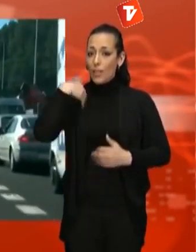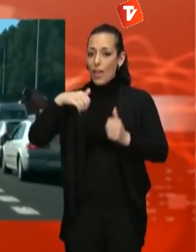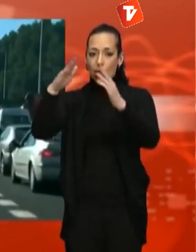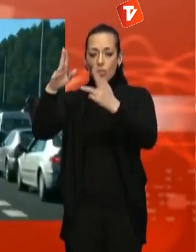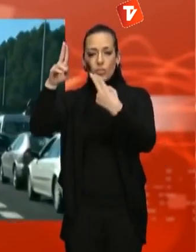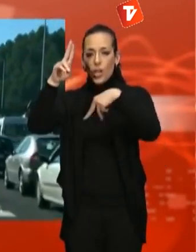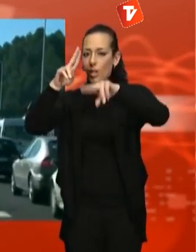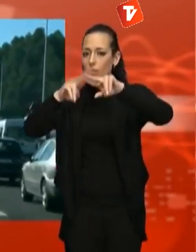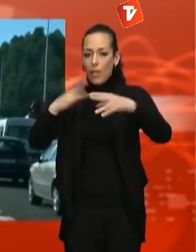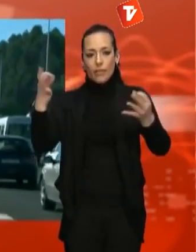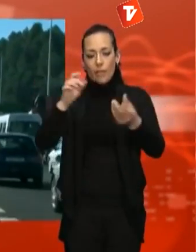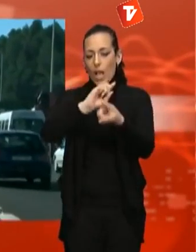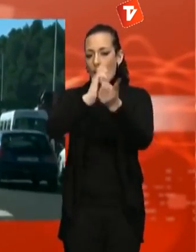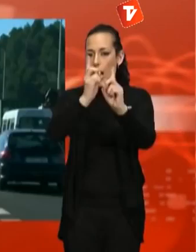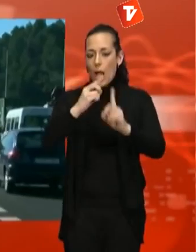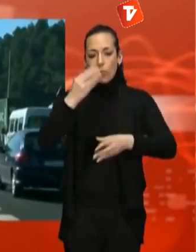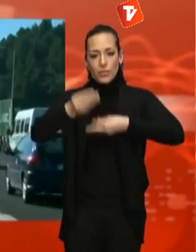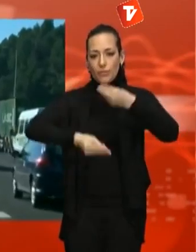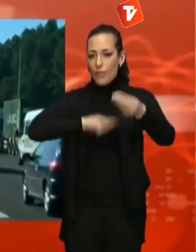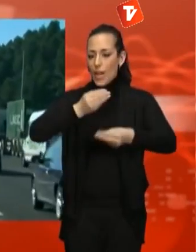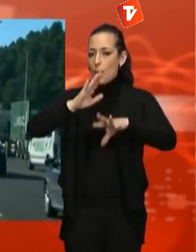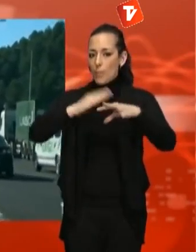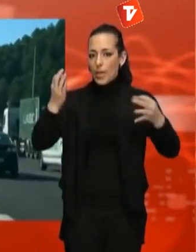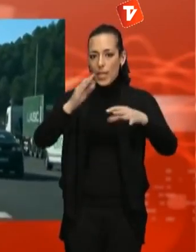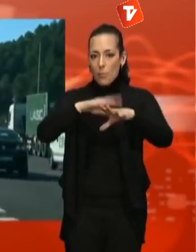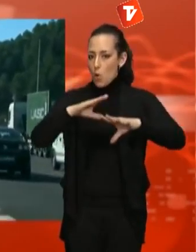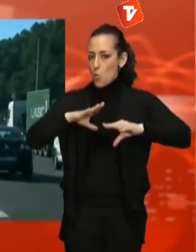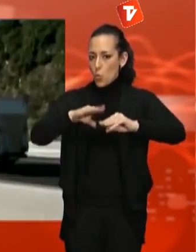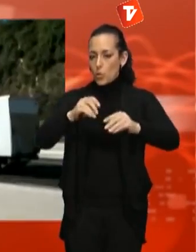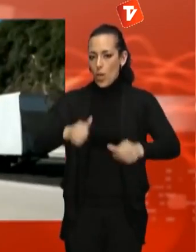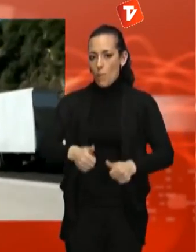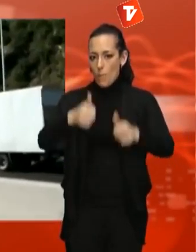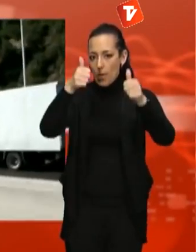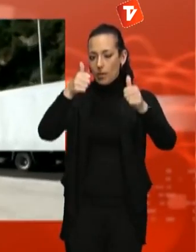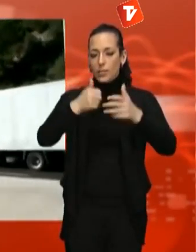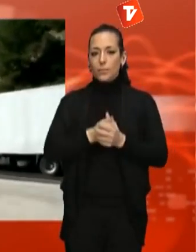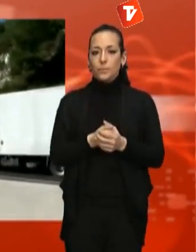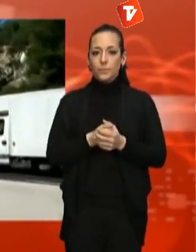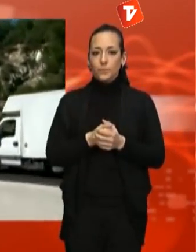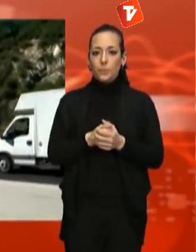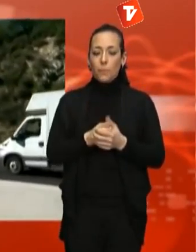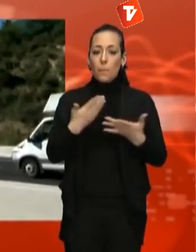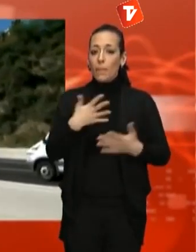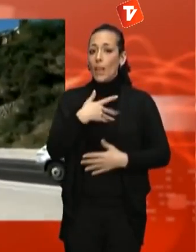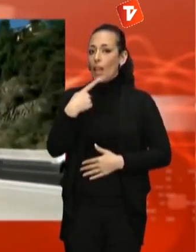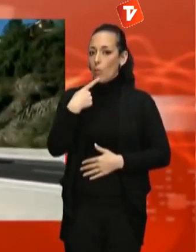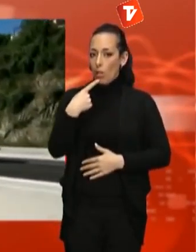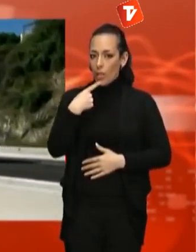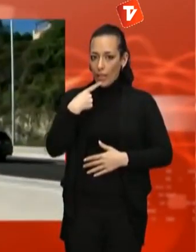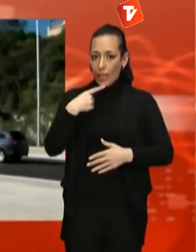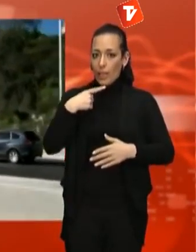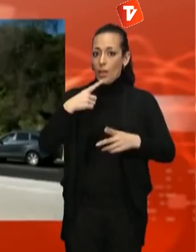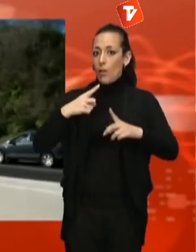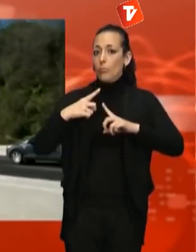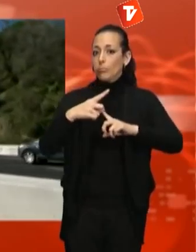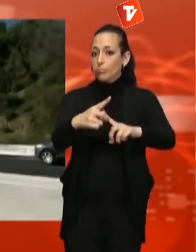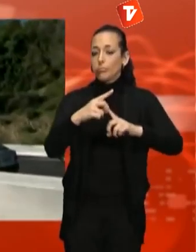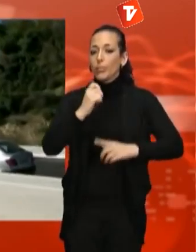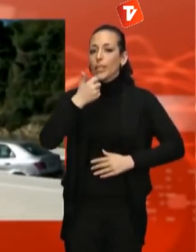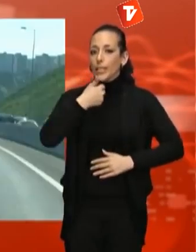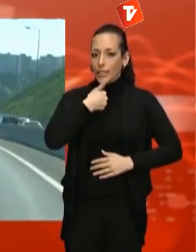partir de dilluns, es rebaixa el límit d'ocupants dels turismes que hi estan autoritzats. És a dir, podran circular vehicles lleugers